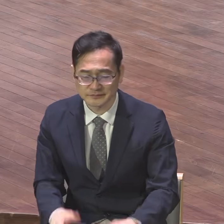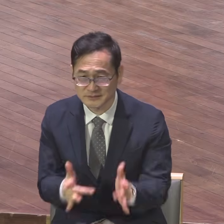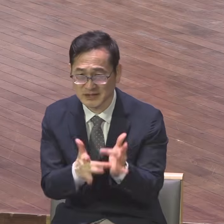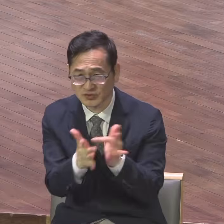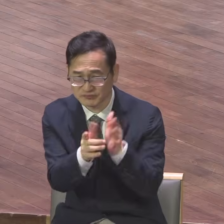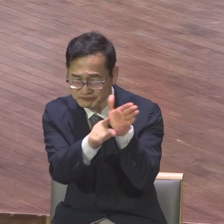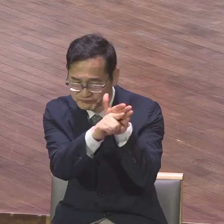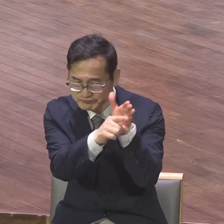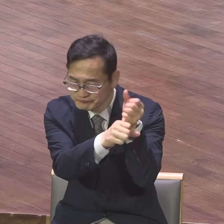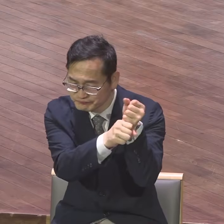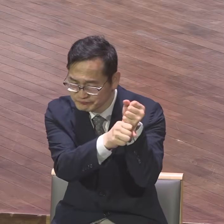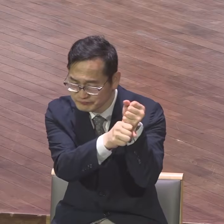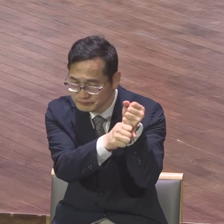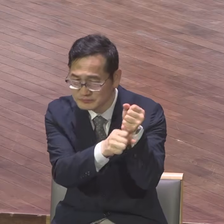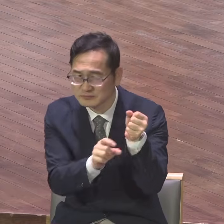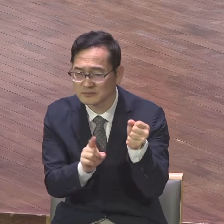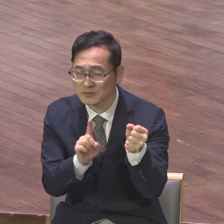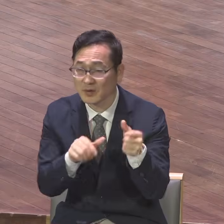대통령